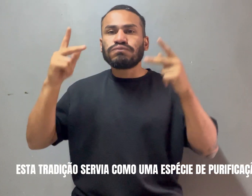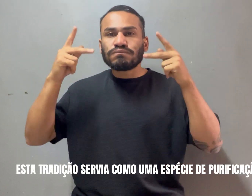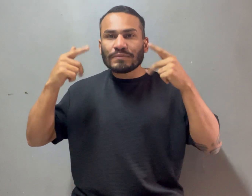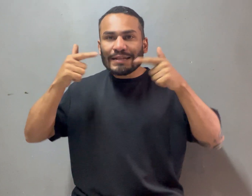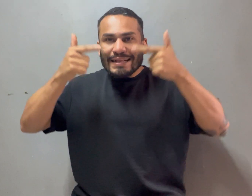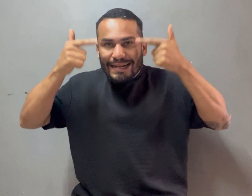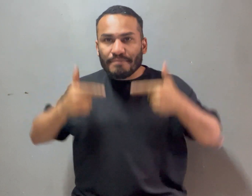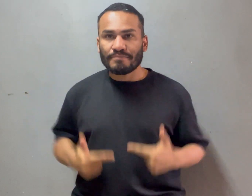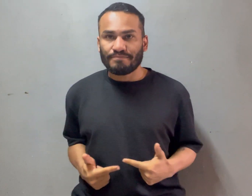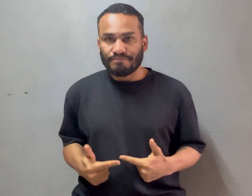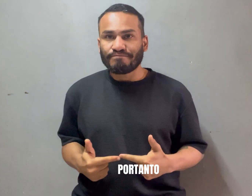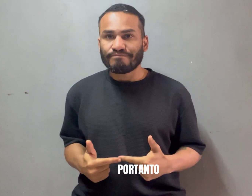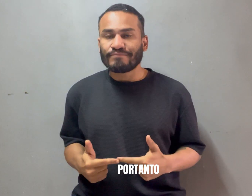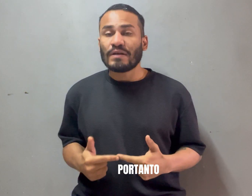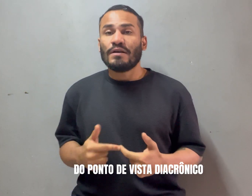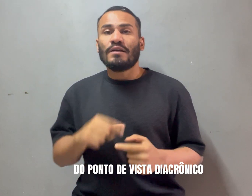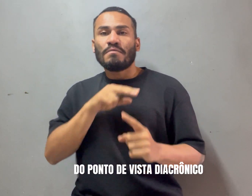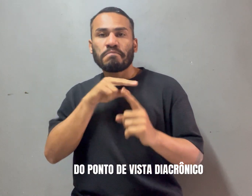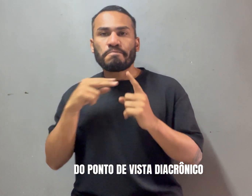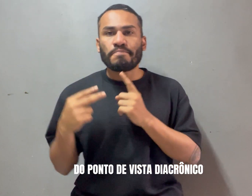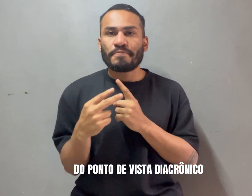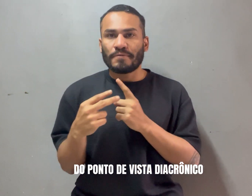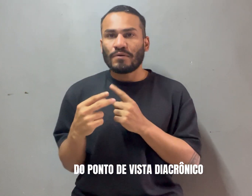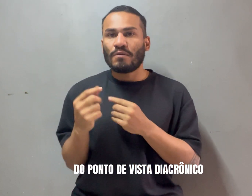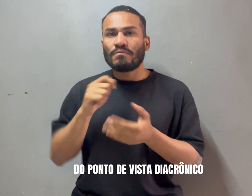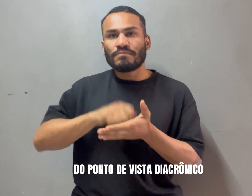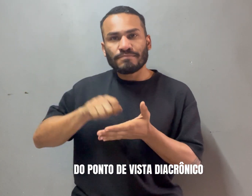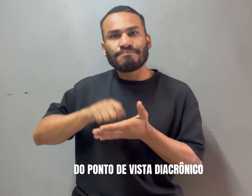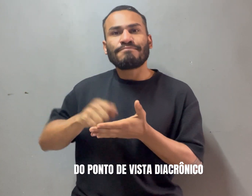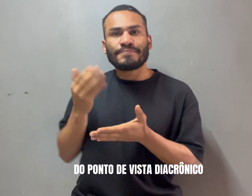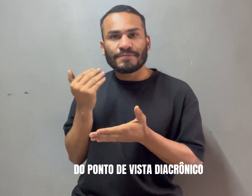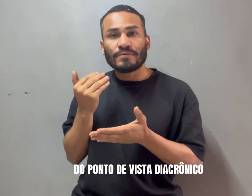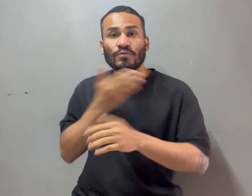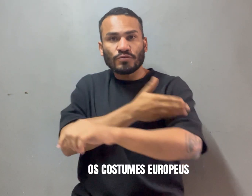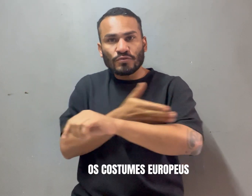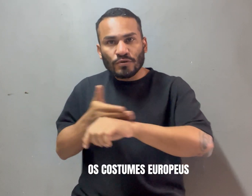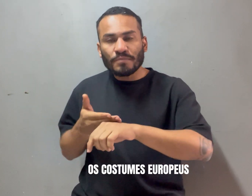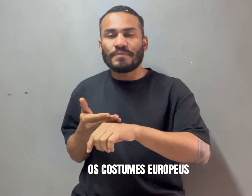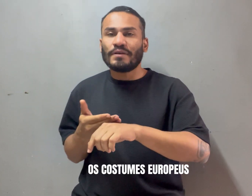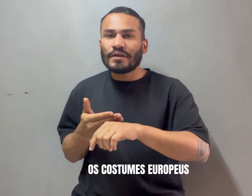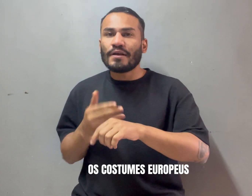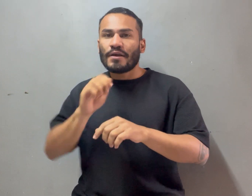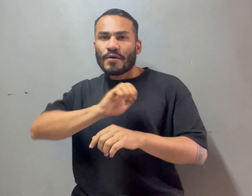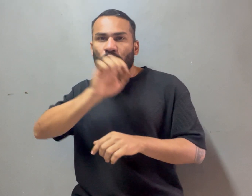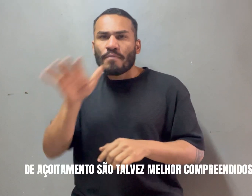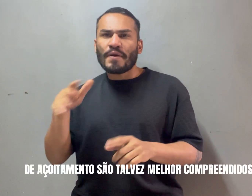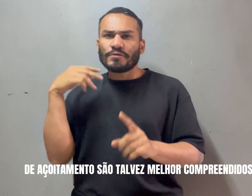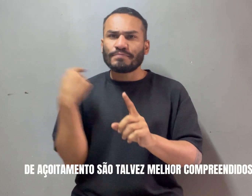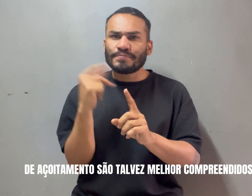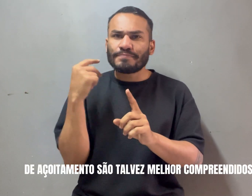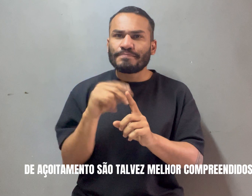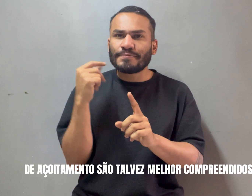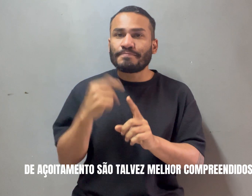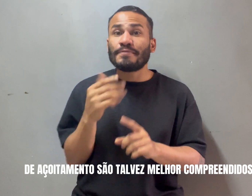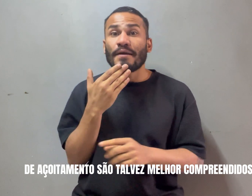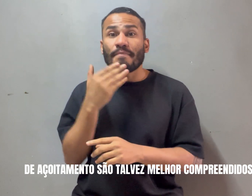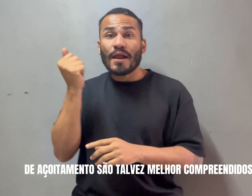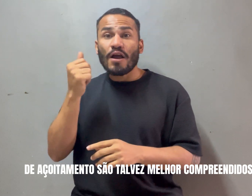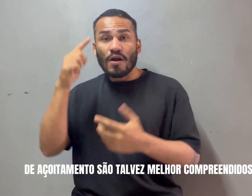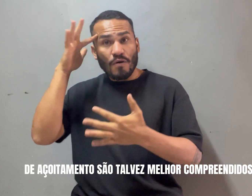purificação. Portanto, do ponto de vista diacrônico, os costumes europeus de açoitamento são talvez